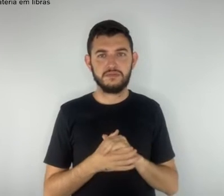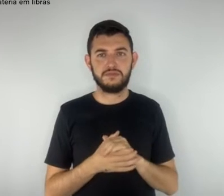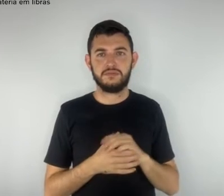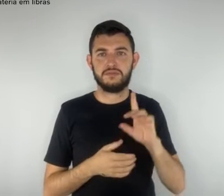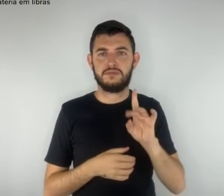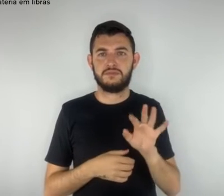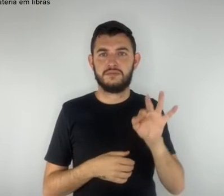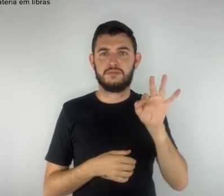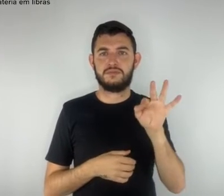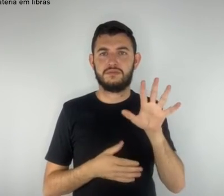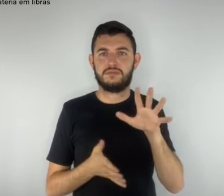registrou